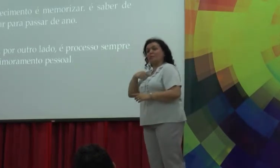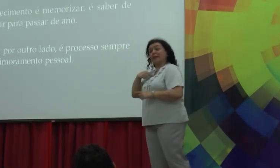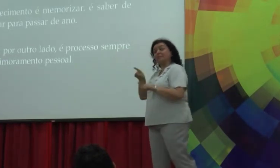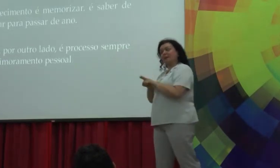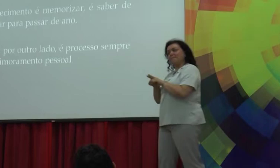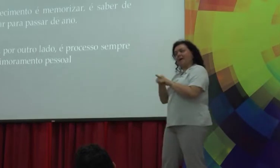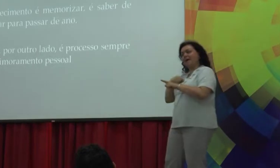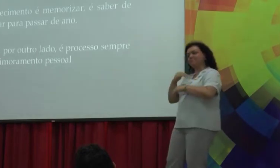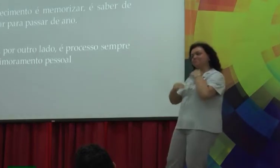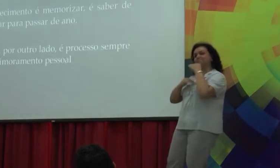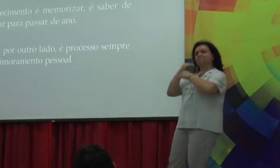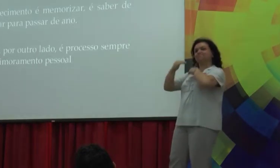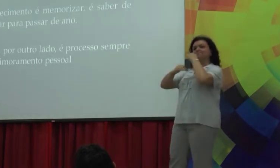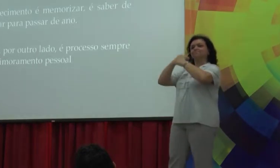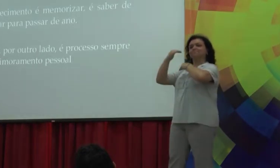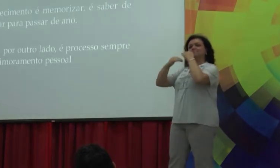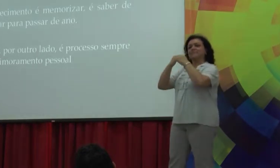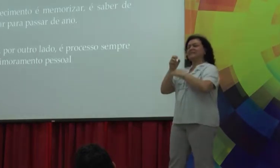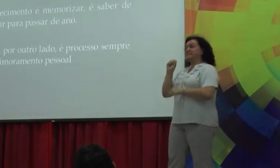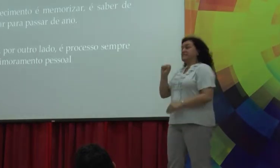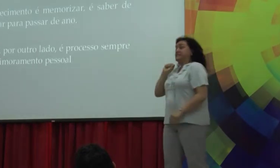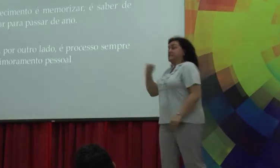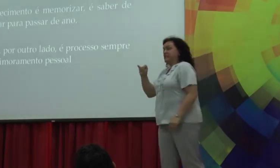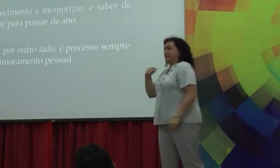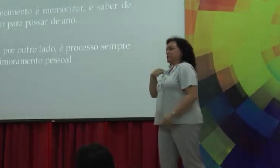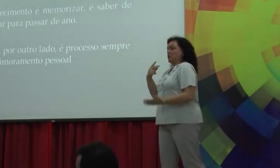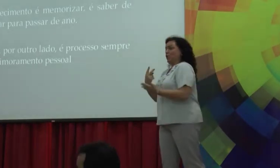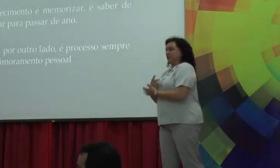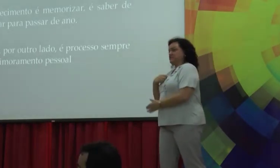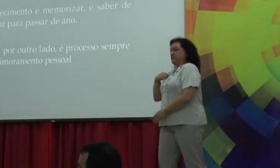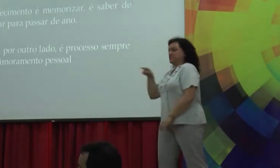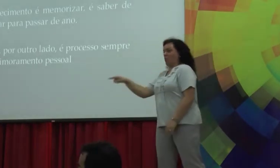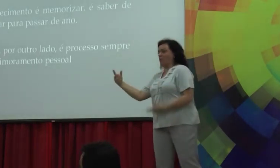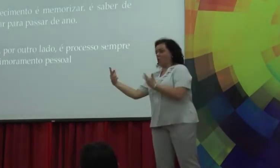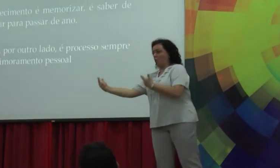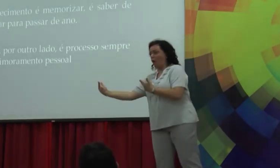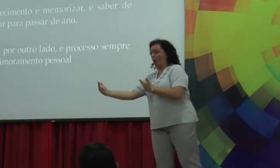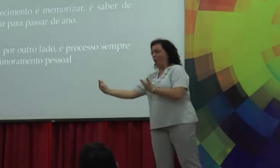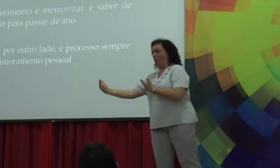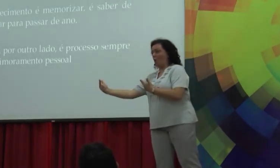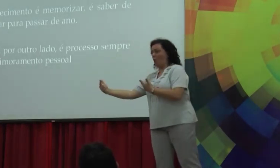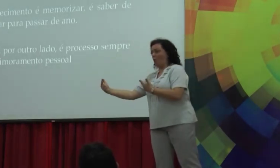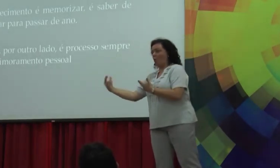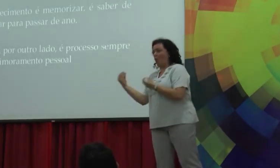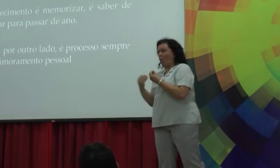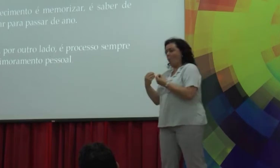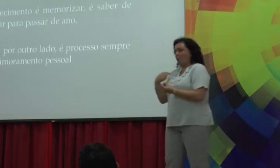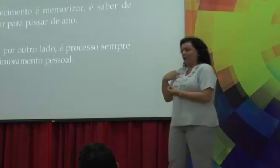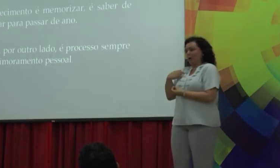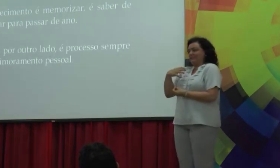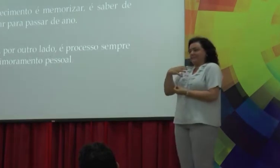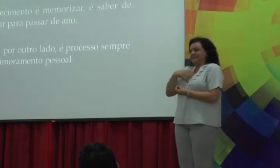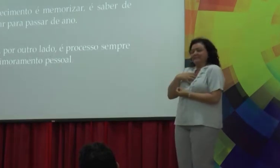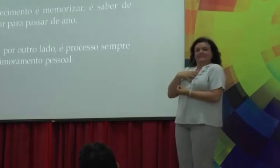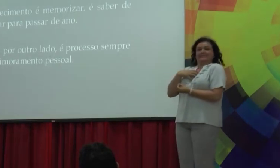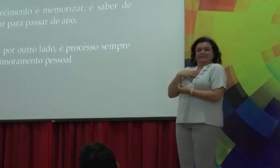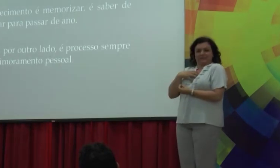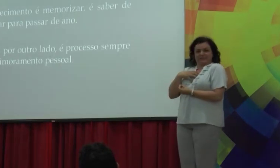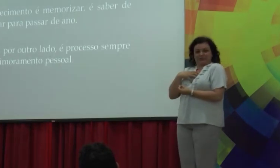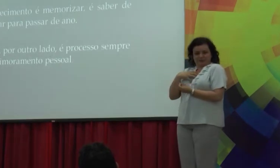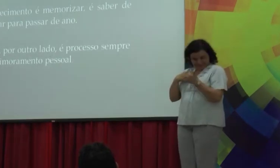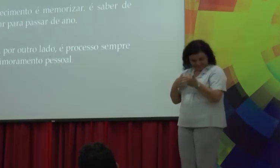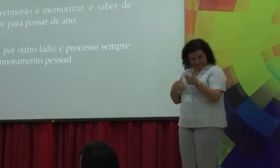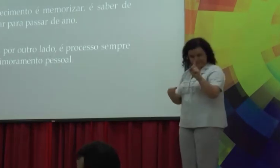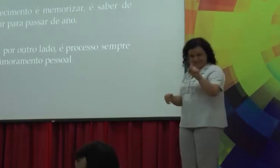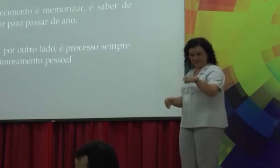o outro lado da pessoa, como ela também se desenvolve. Se eu estou errado, outra pessoa também pode errar.